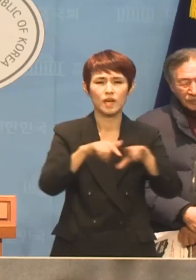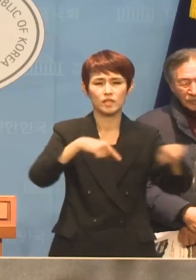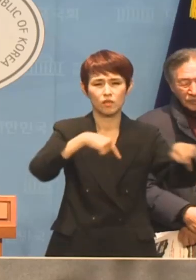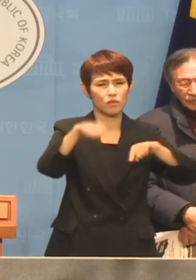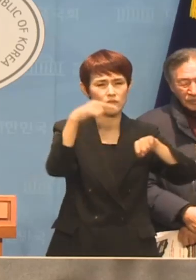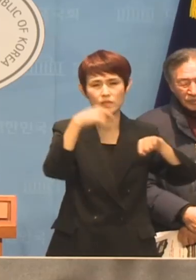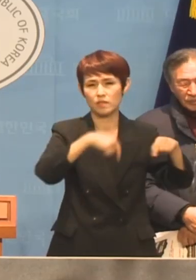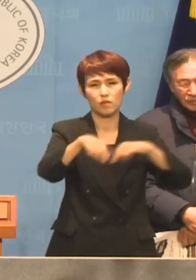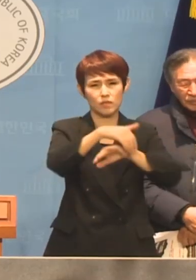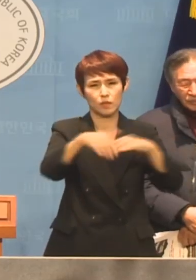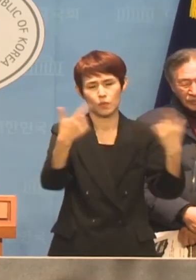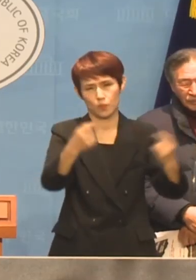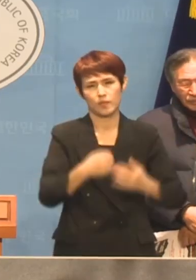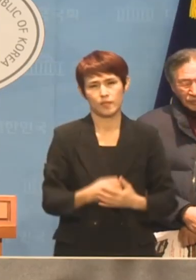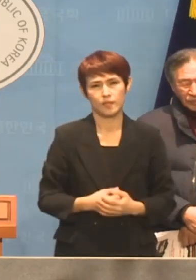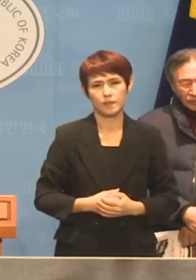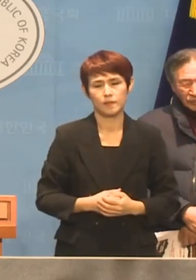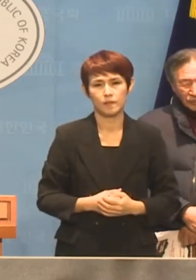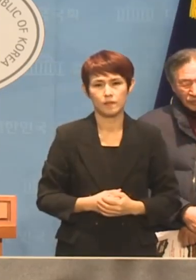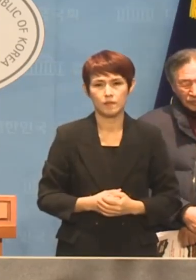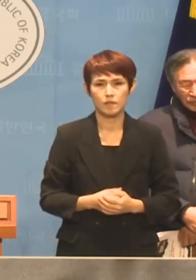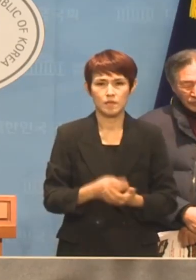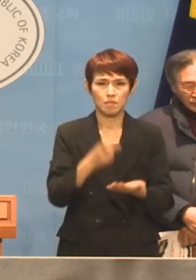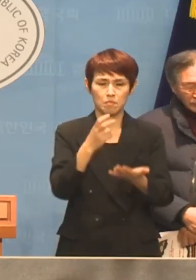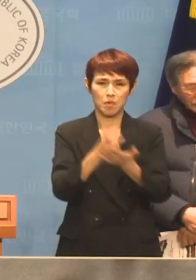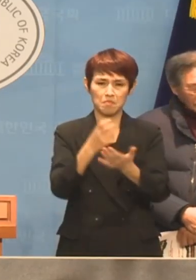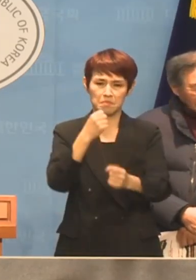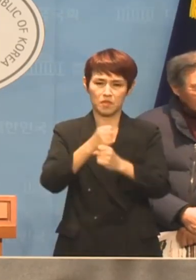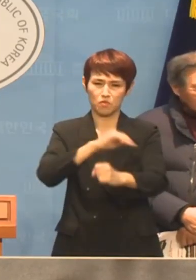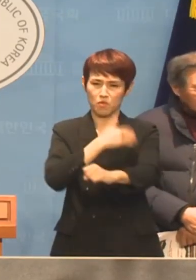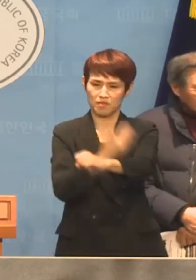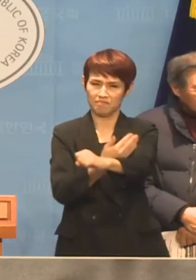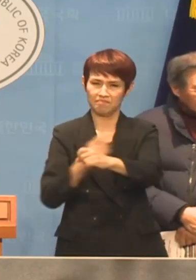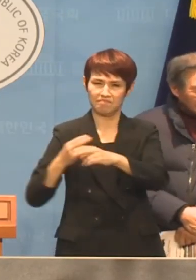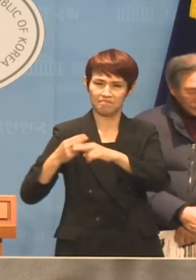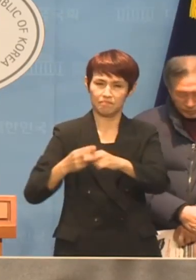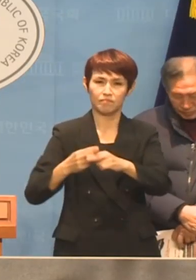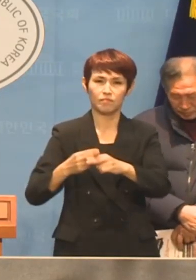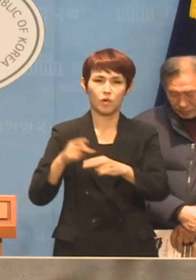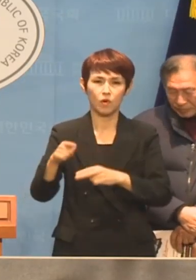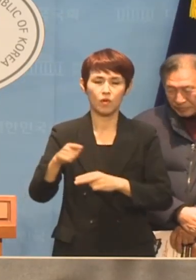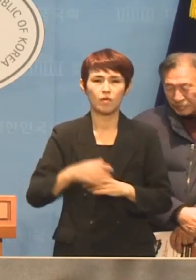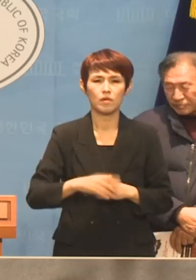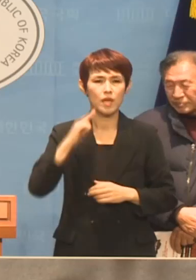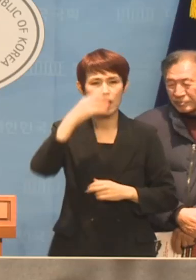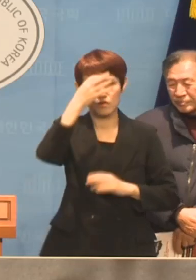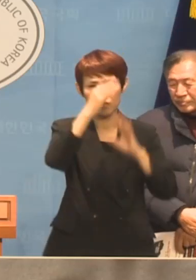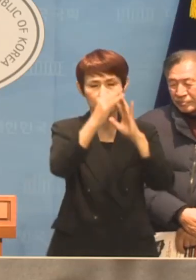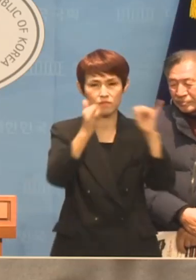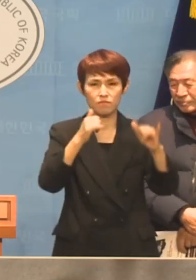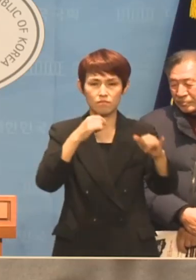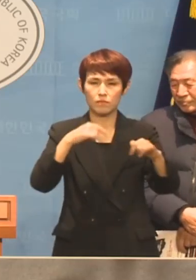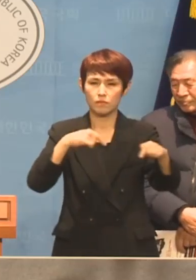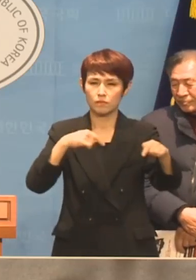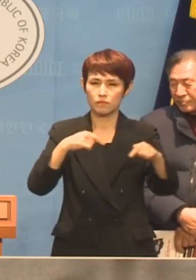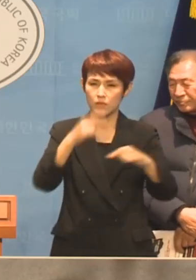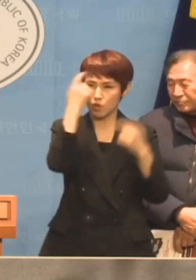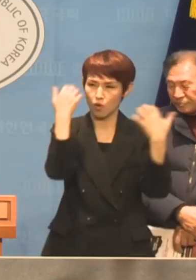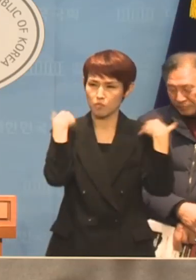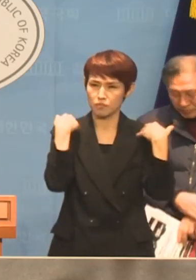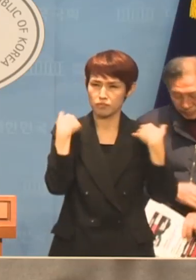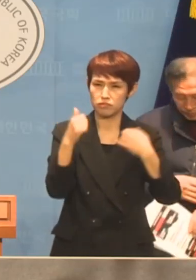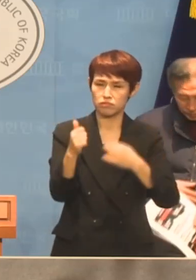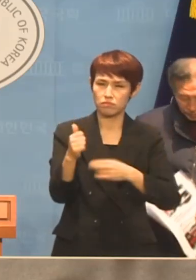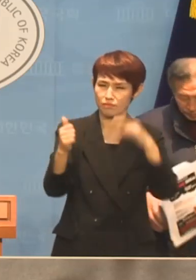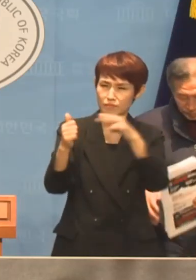마찬가지다. 국민의힘은 입법권을 행사하며 정부의 비판적인 예술인을 검열, 배제,